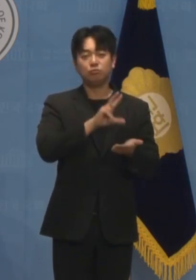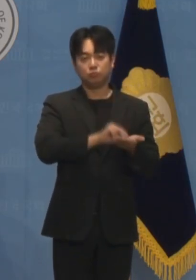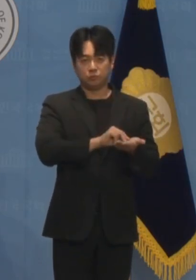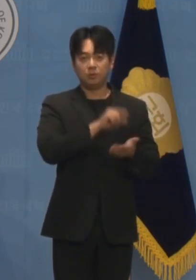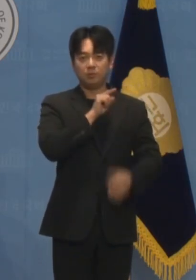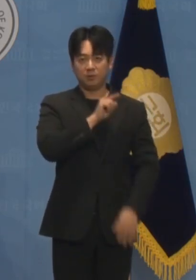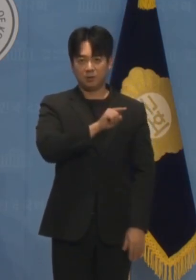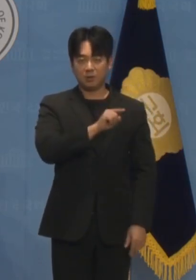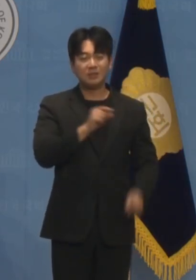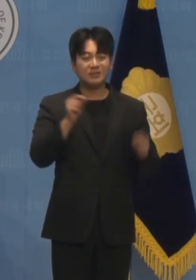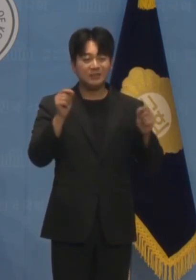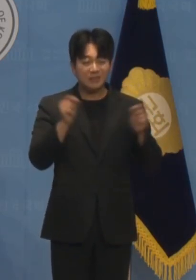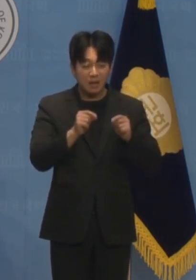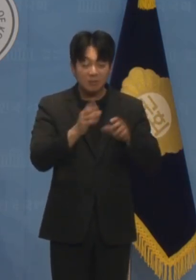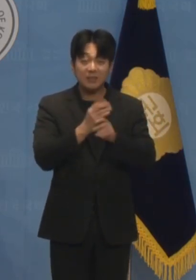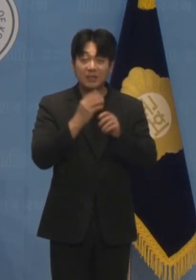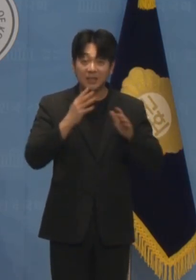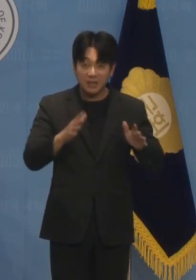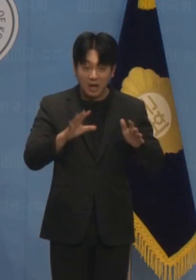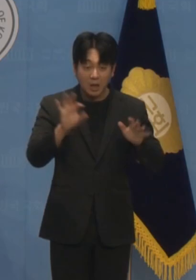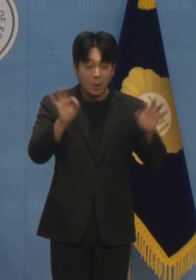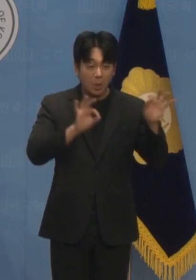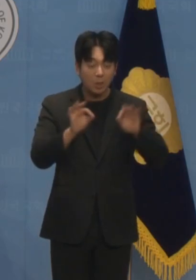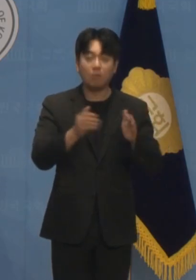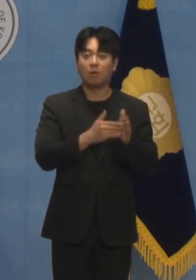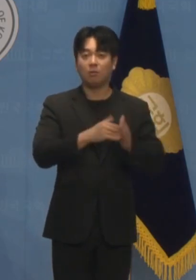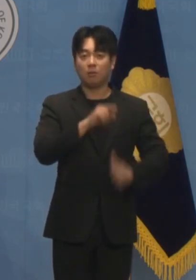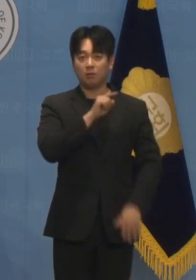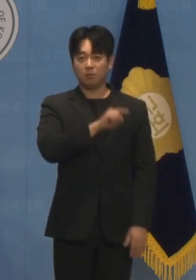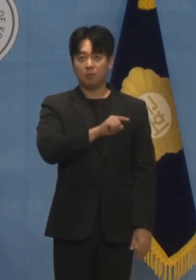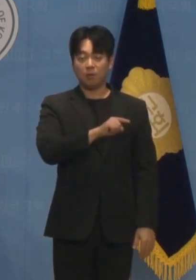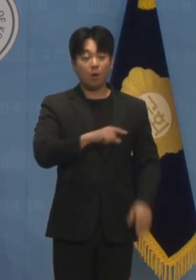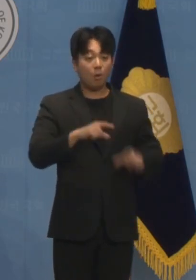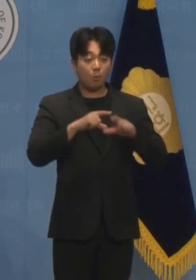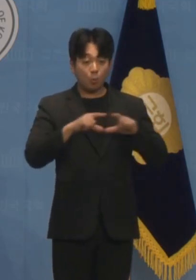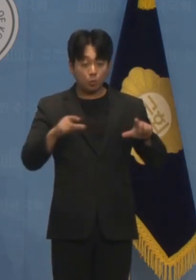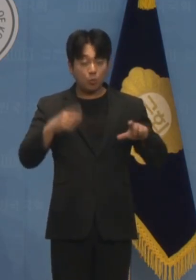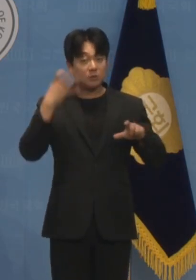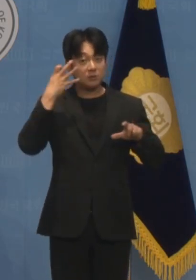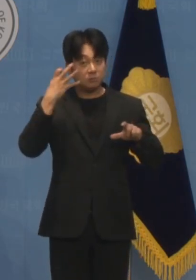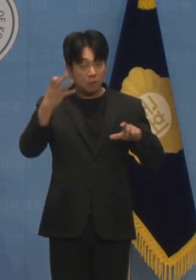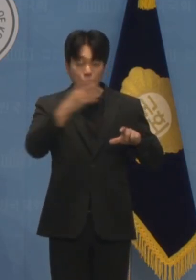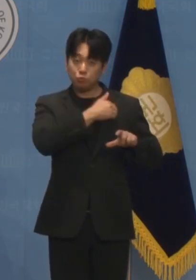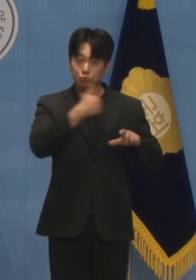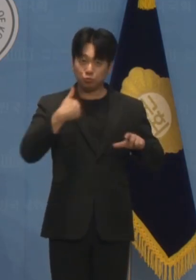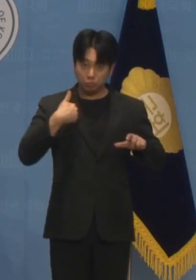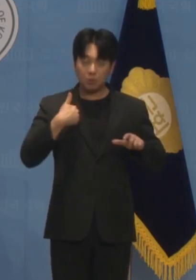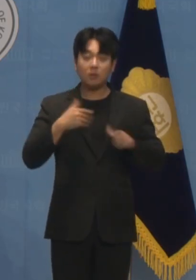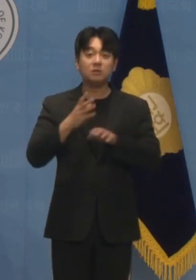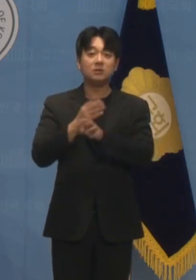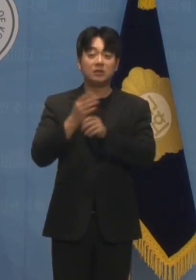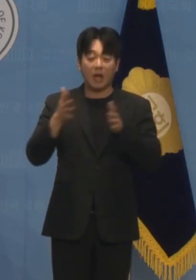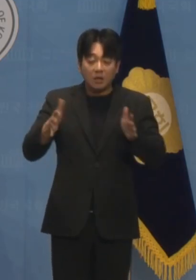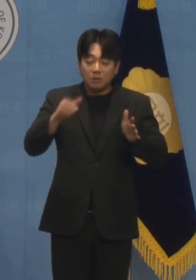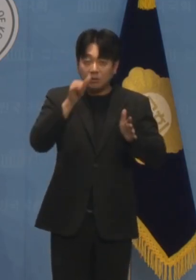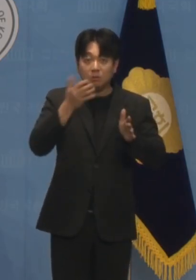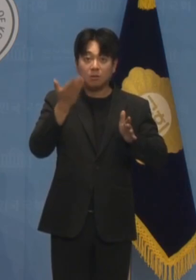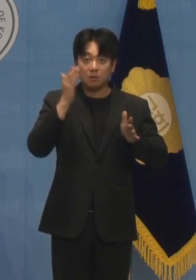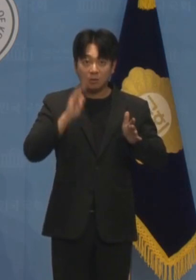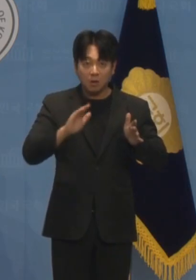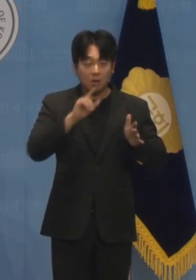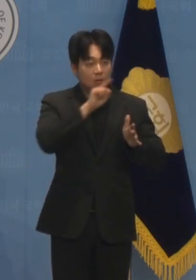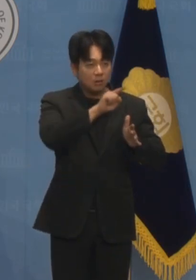대한체육회의 다른 채용 공고를 보면 모두 14일 이상의 접수 기간을 준 것을 보면 측근을 채용하기